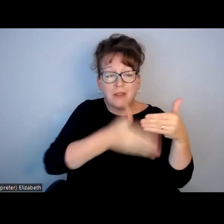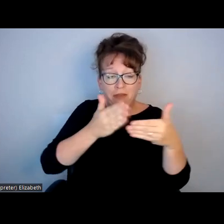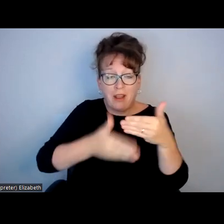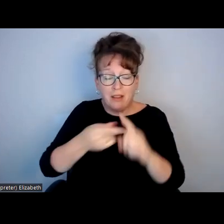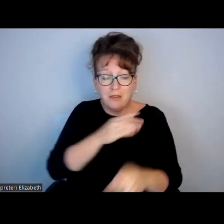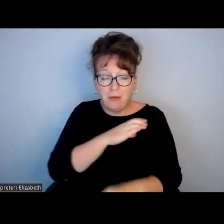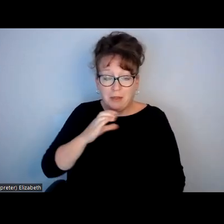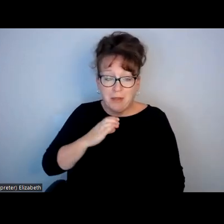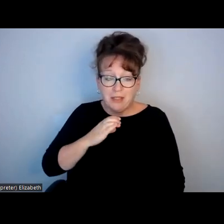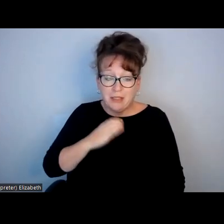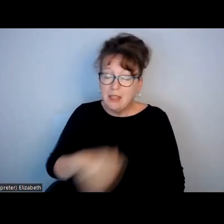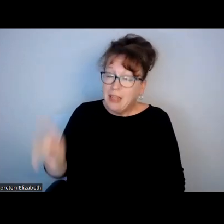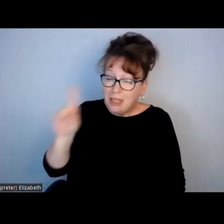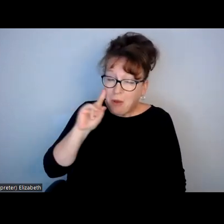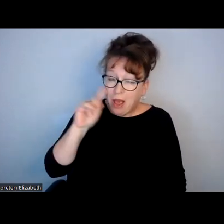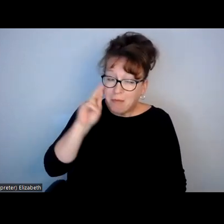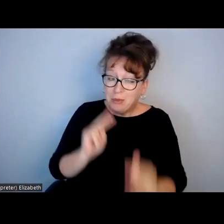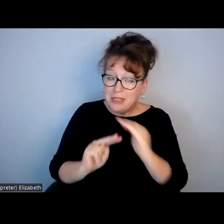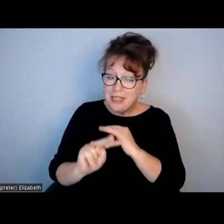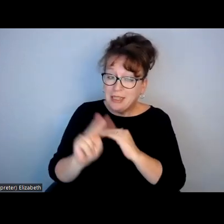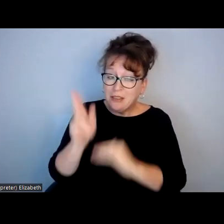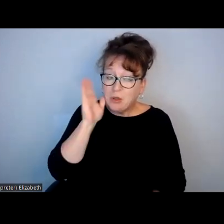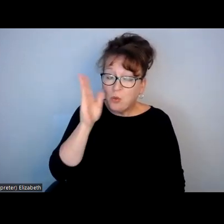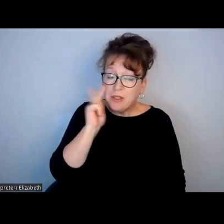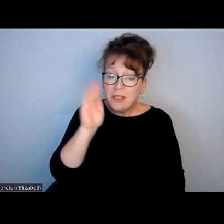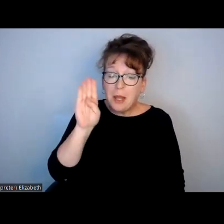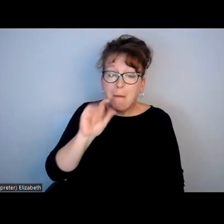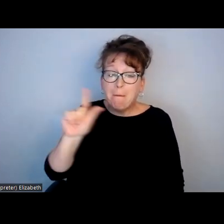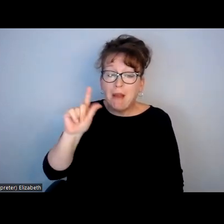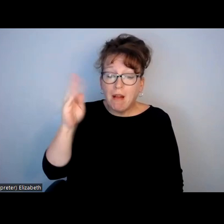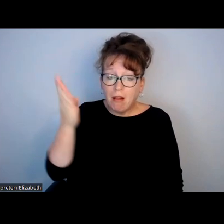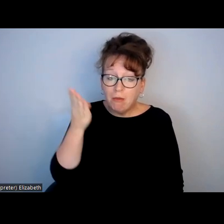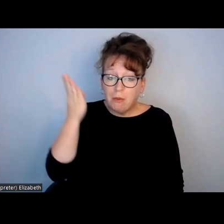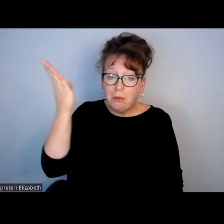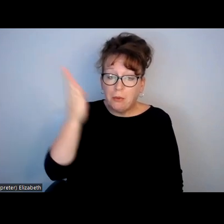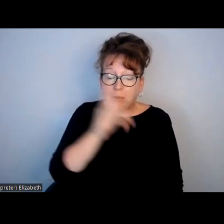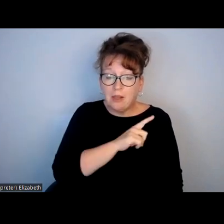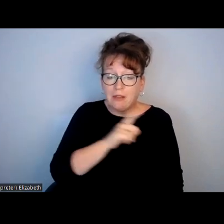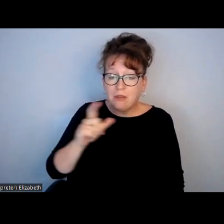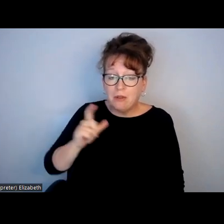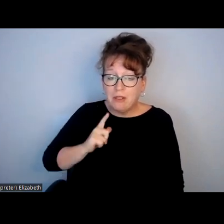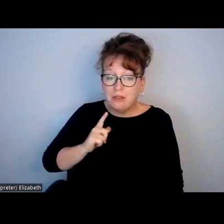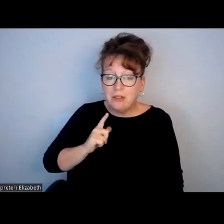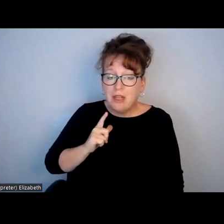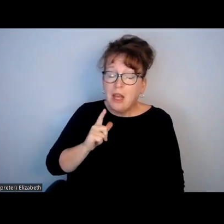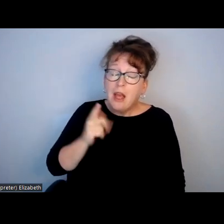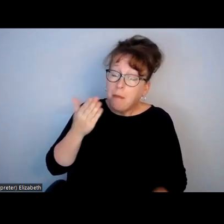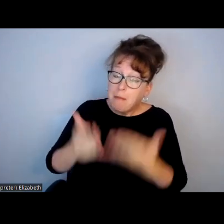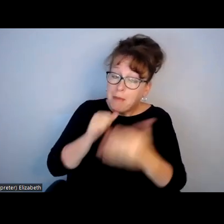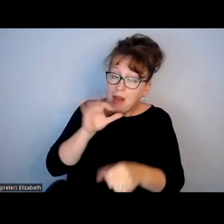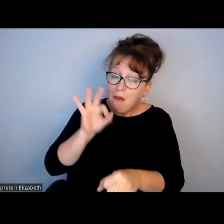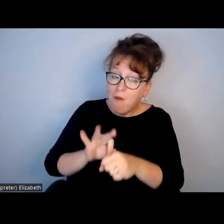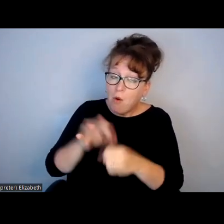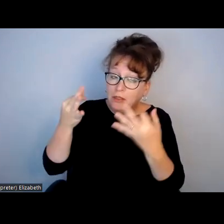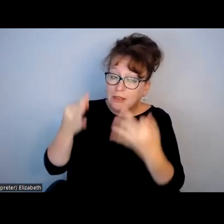a la comisión se hagan Así que tal vez puedan ver una ley eh que se presente en la